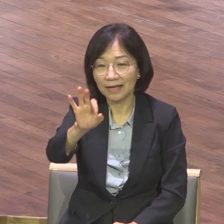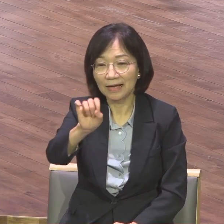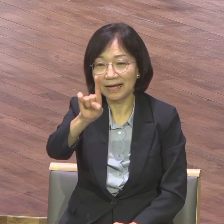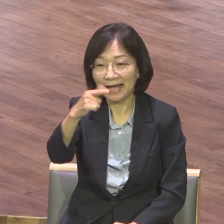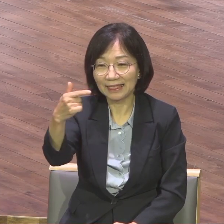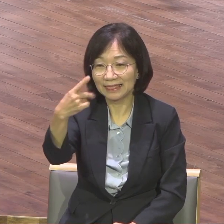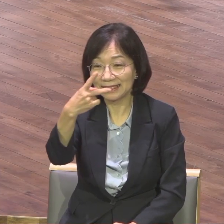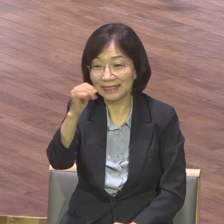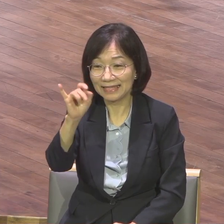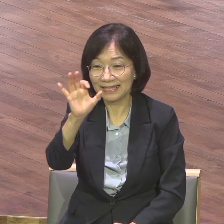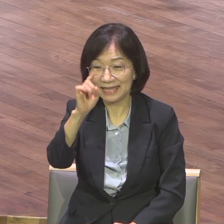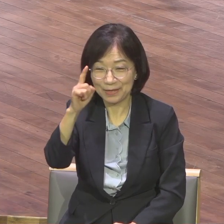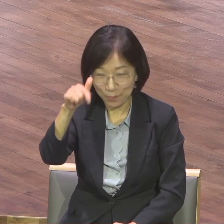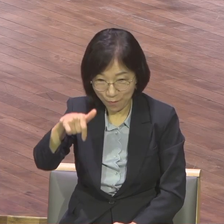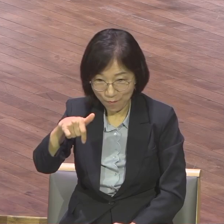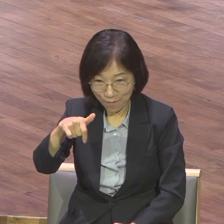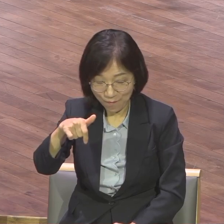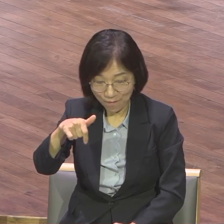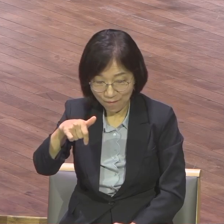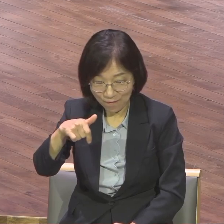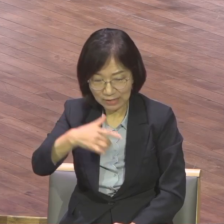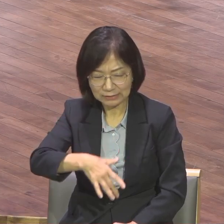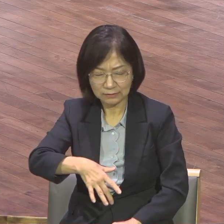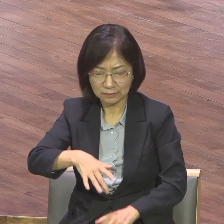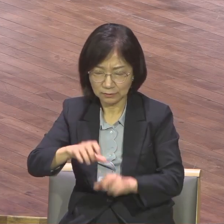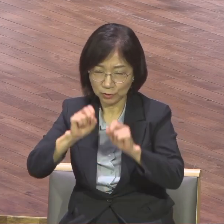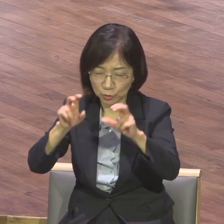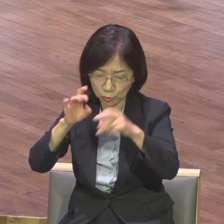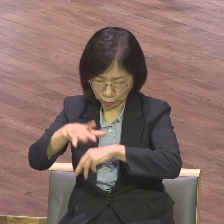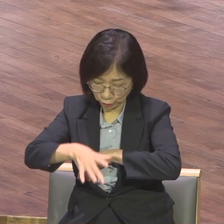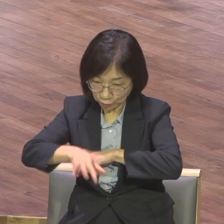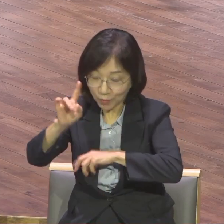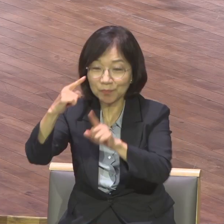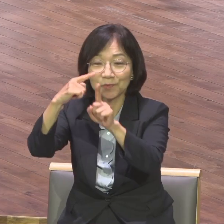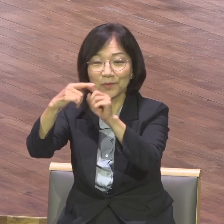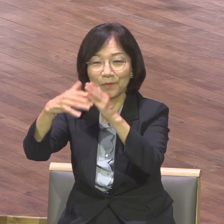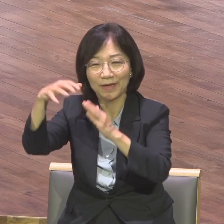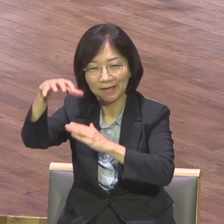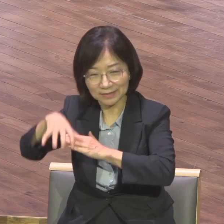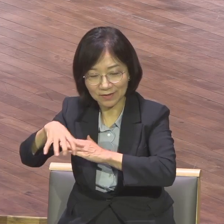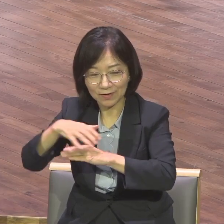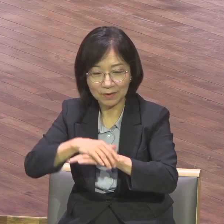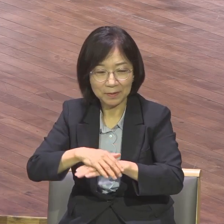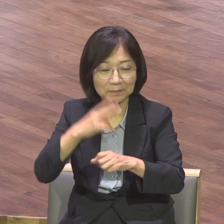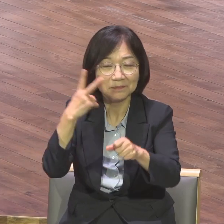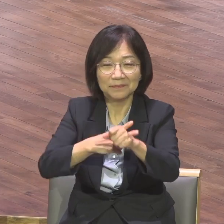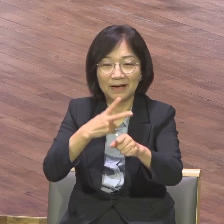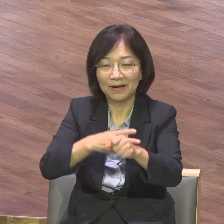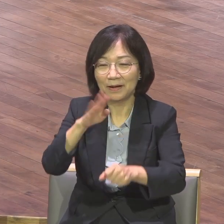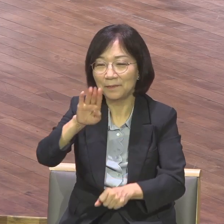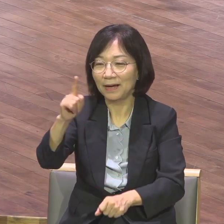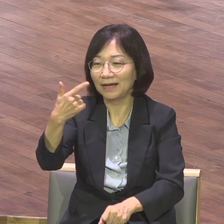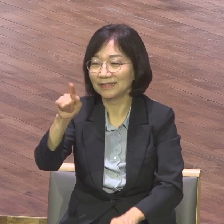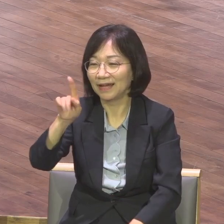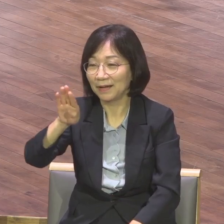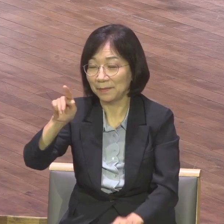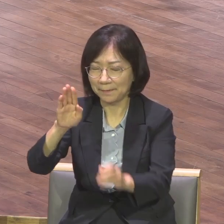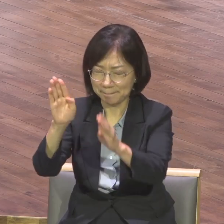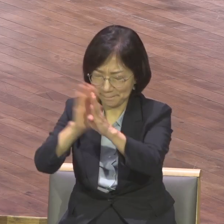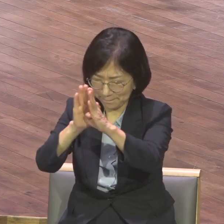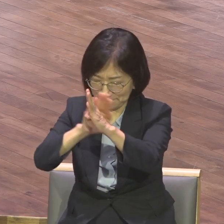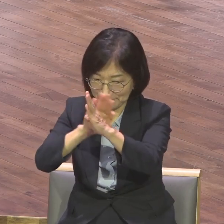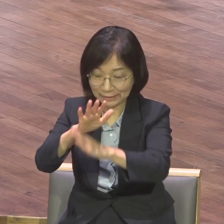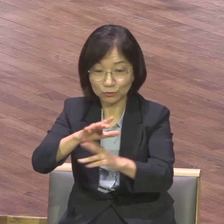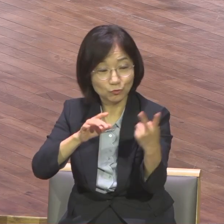역사상 처음으로 바울과 바나바를 선교사로 파송하는 장면으로 시작이 됩니다. 이